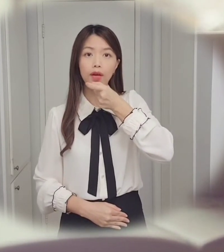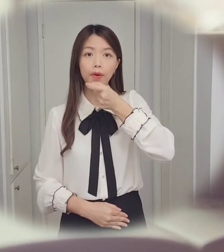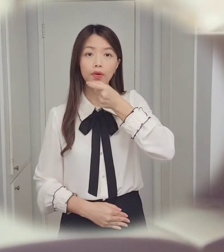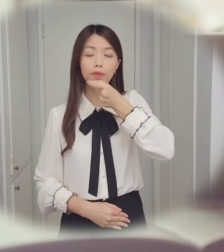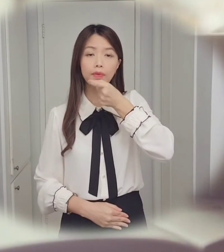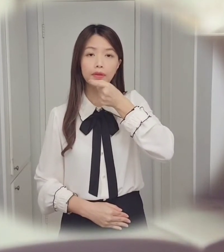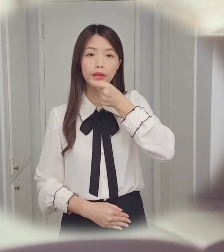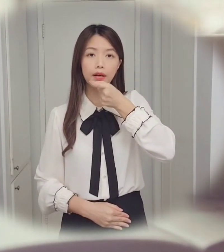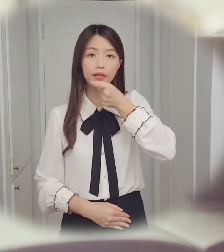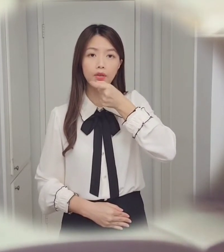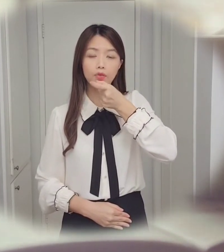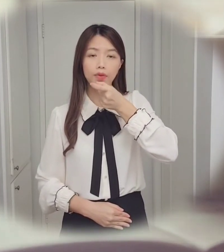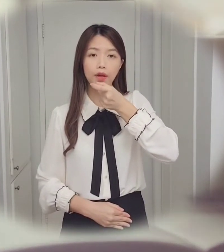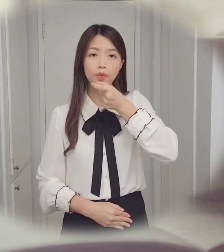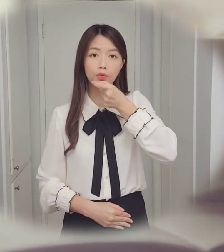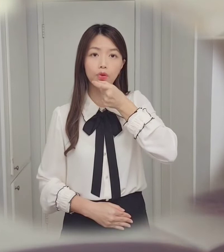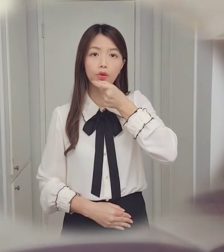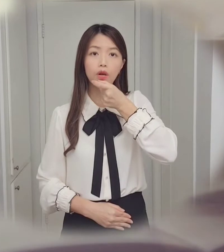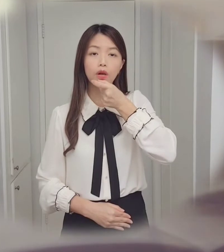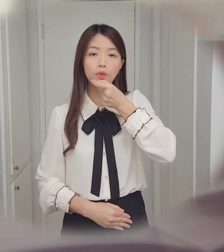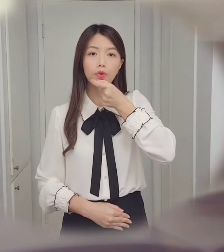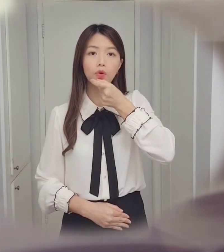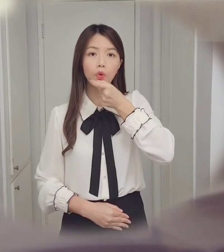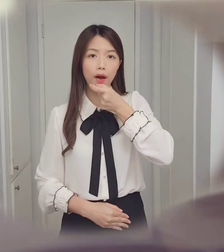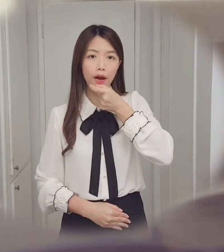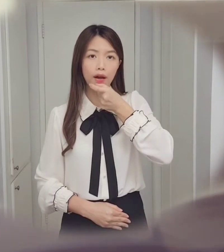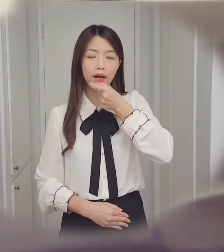바로 턱 있는 쪽에, 바로 입 밑에다가 대주시면 돼요.